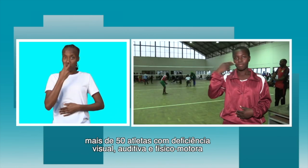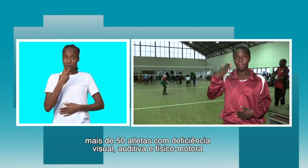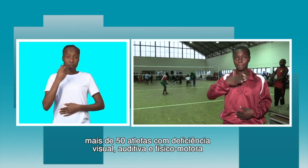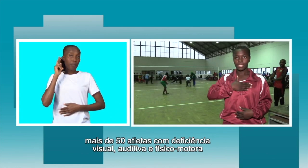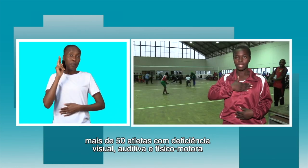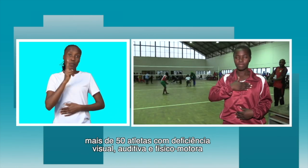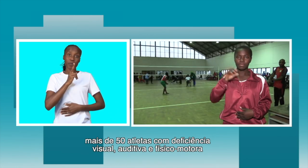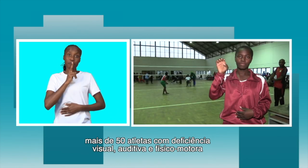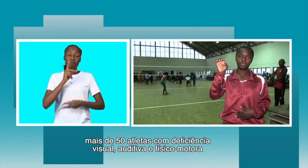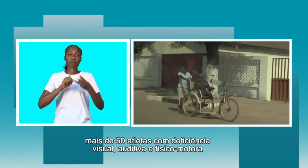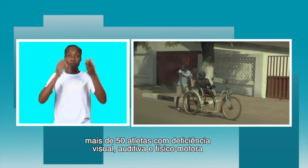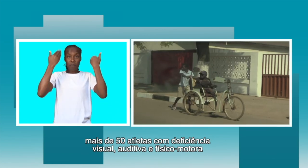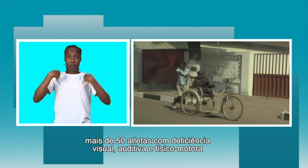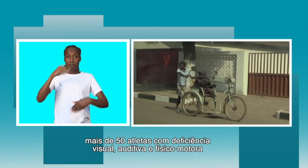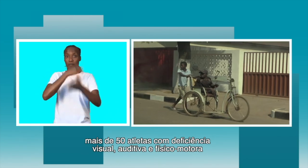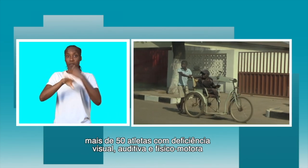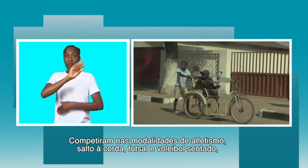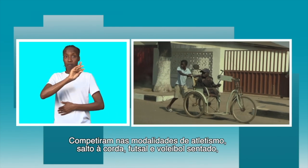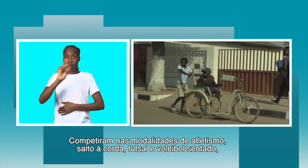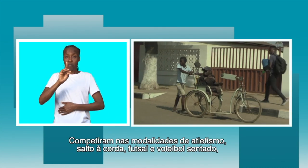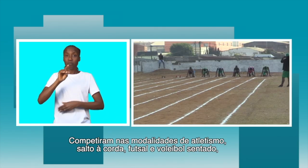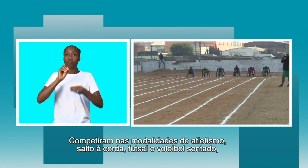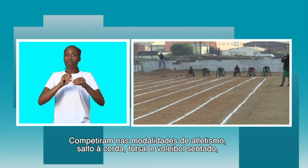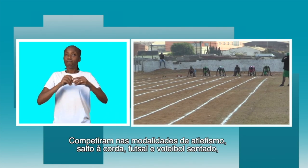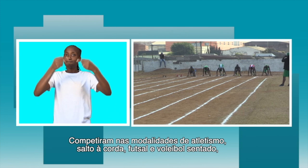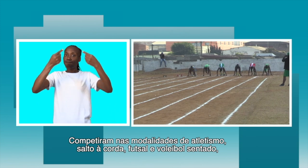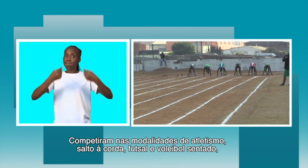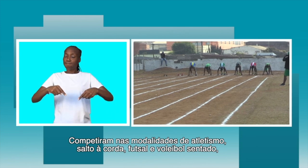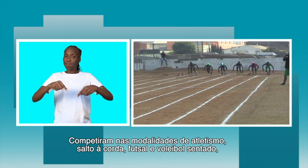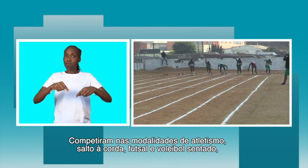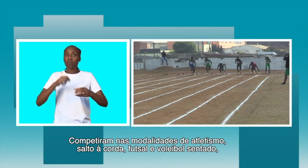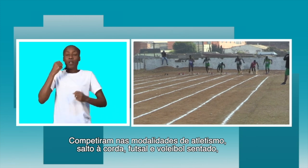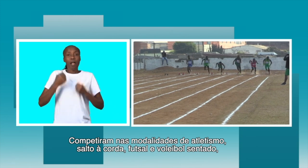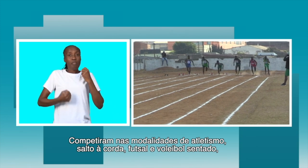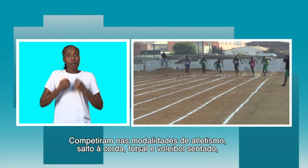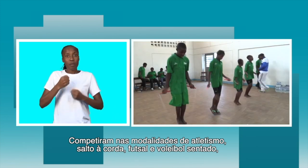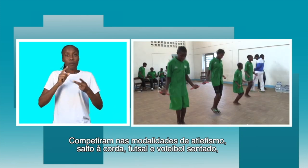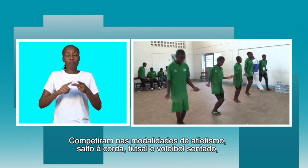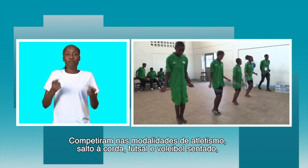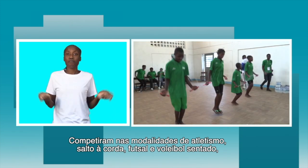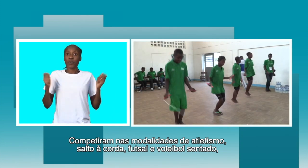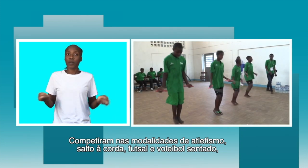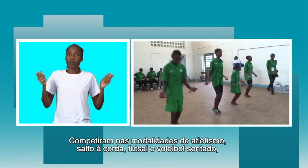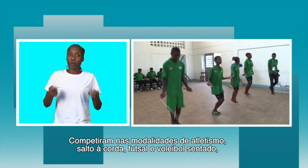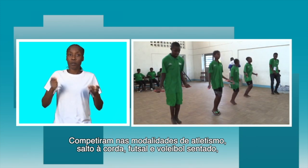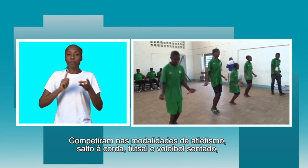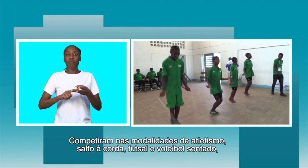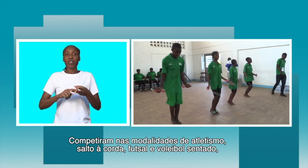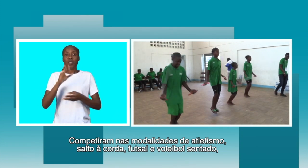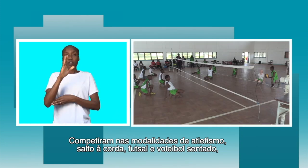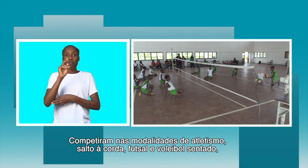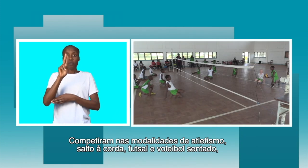Auditiva E físico-motor Copteram Nas modalidades De atletismo Salto a corda